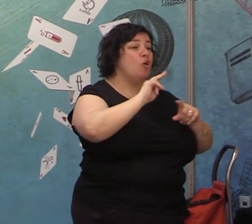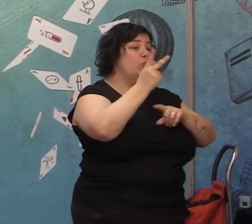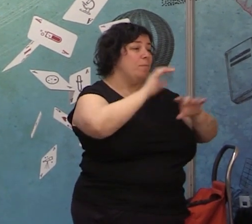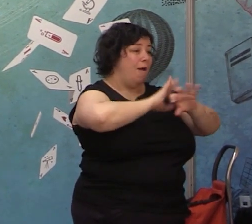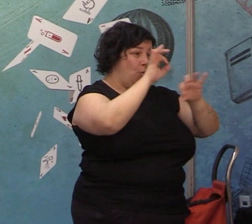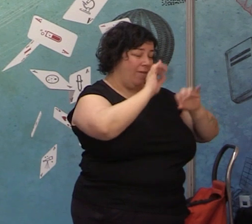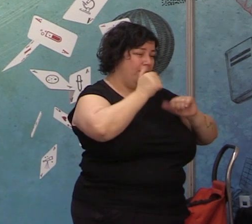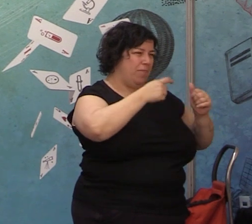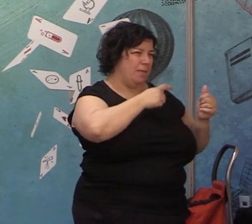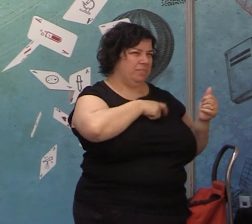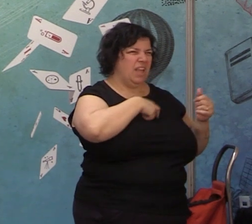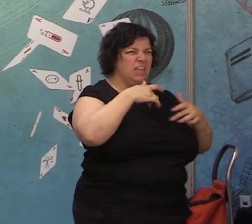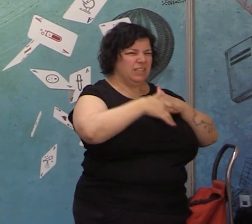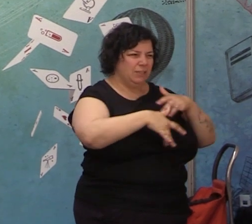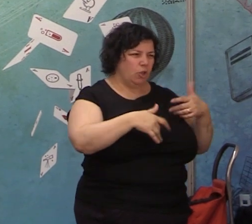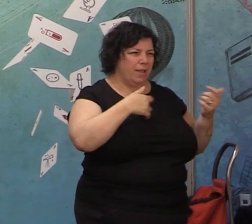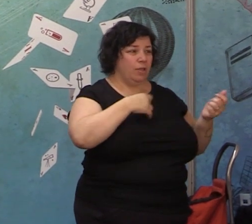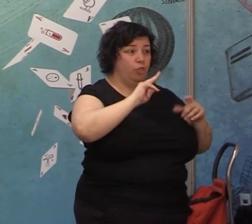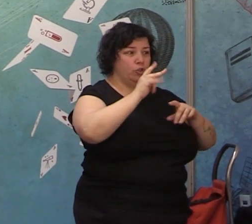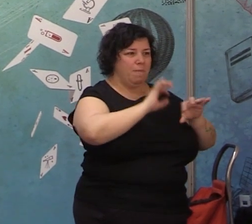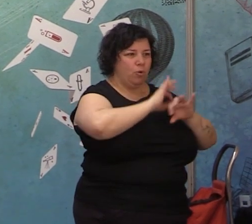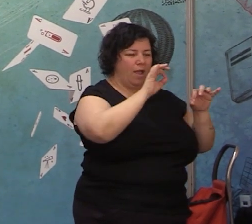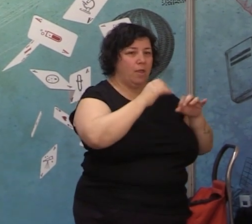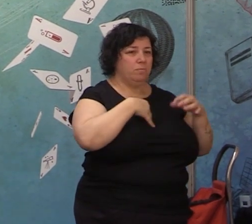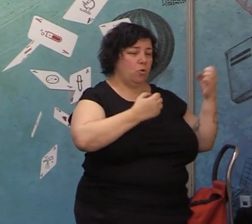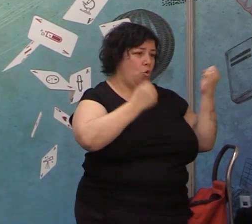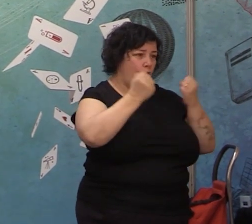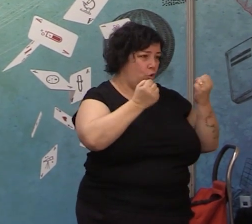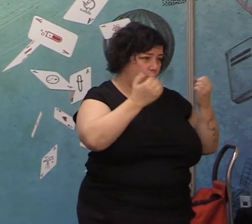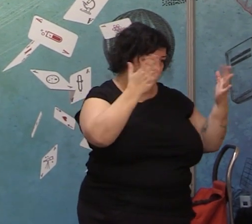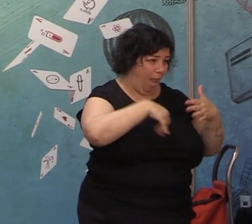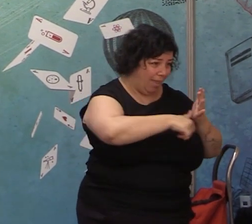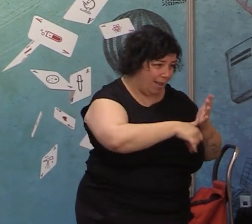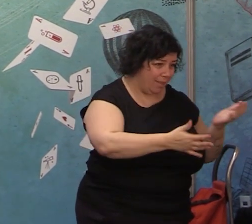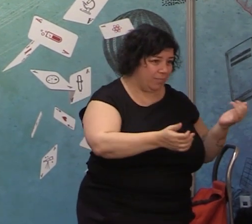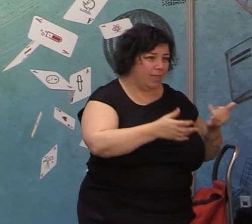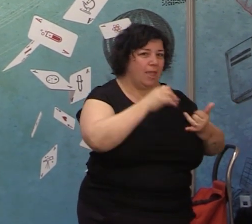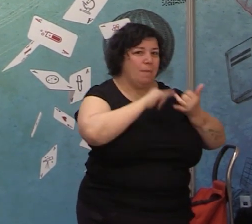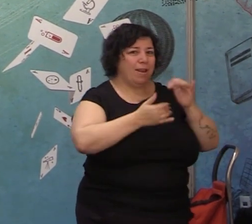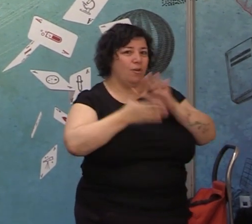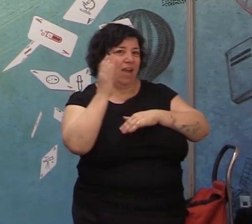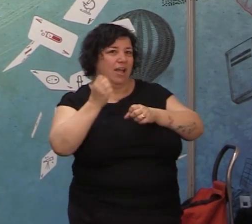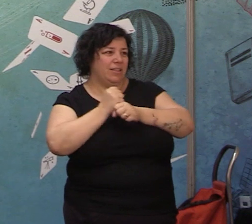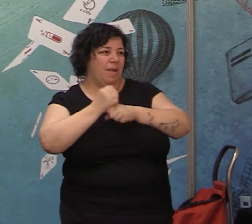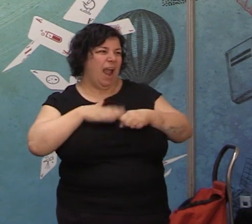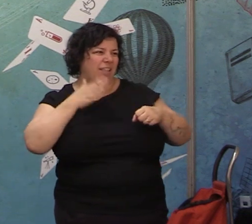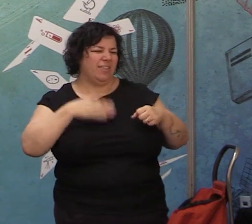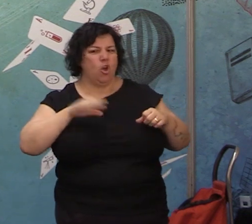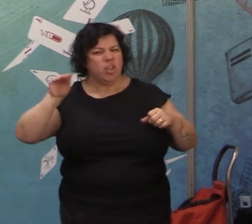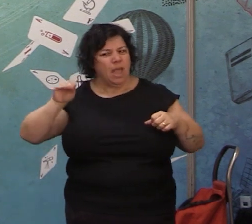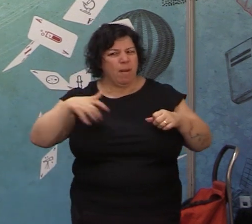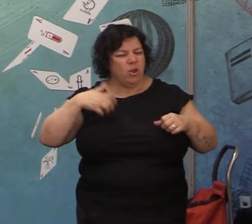mañana, tenemos el problema de que muchas no conducen. El marido tiene que trabajar al día siguiente, no lo quiere